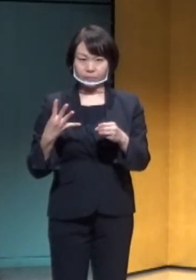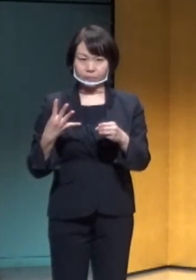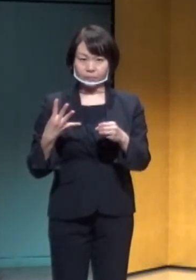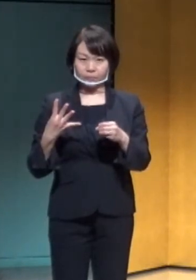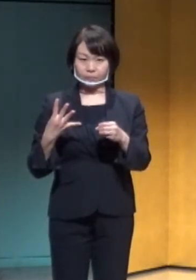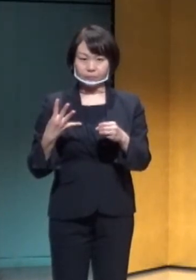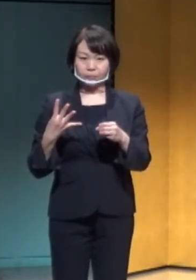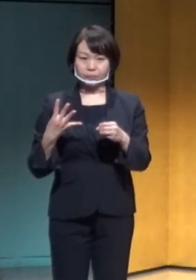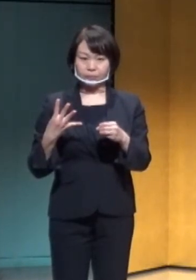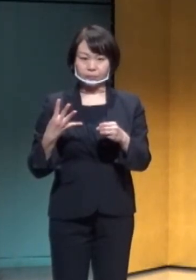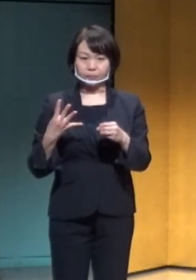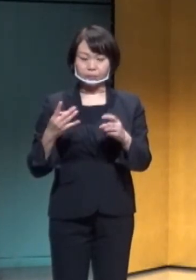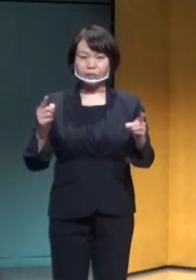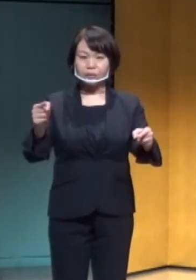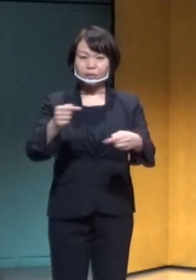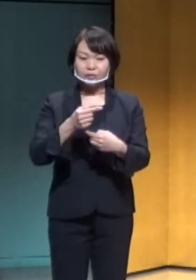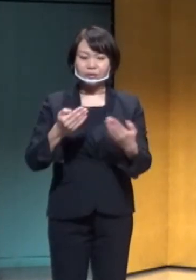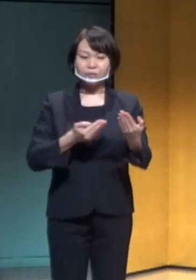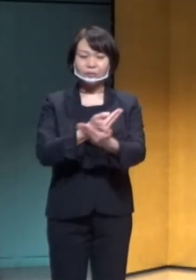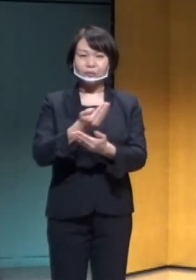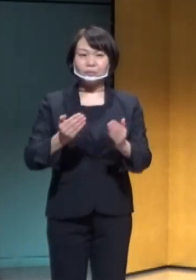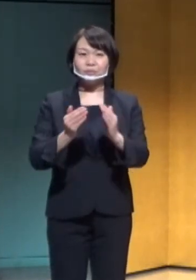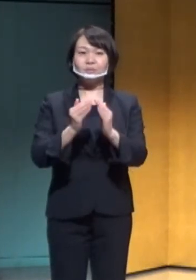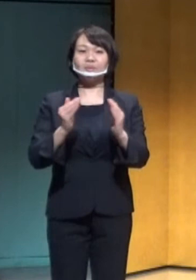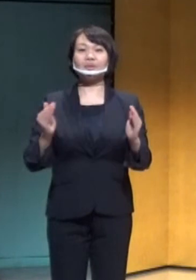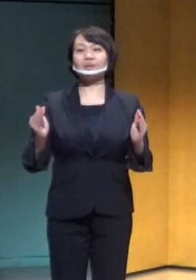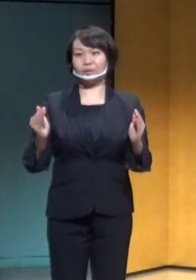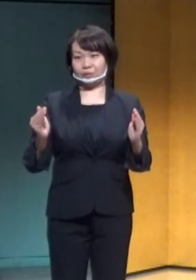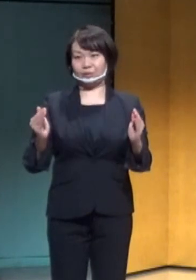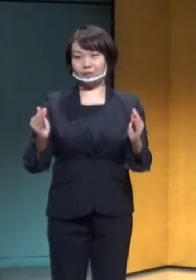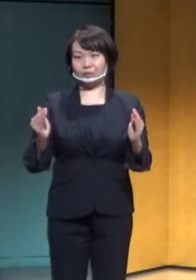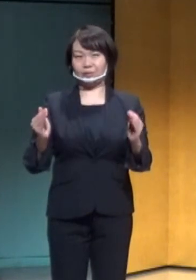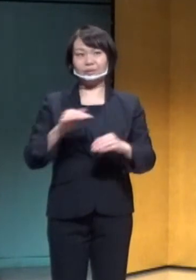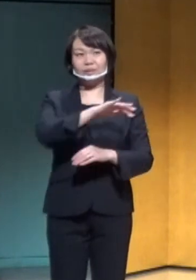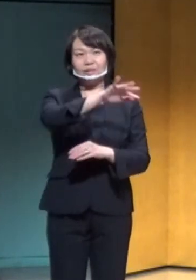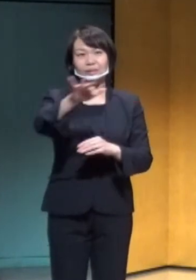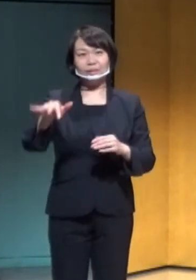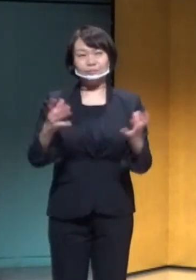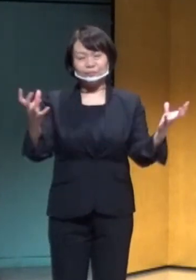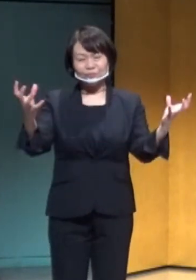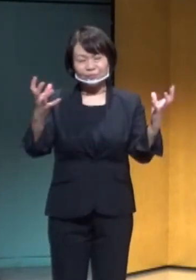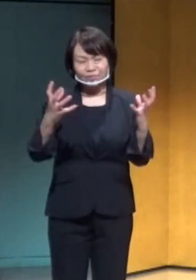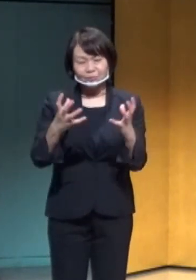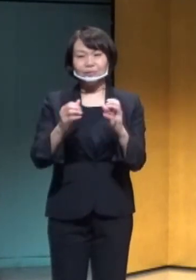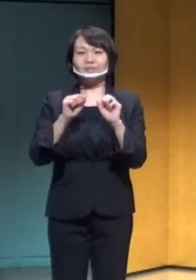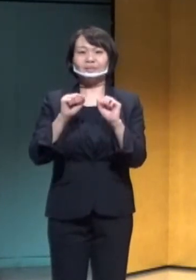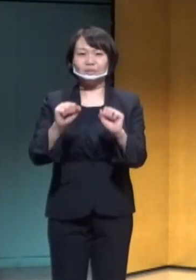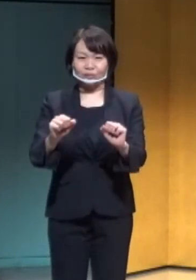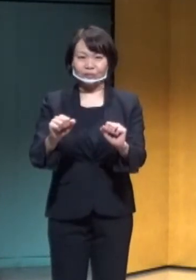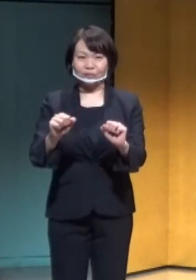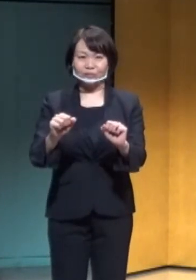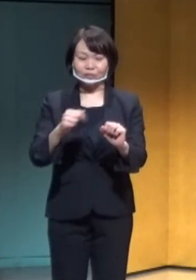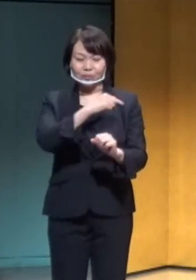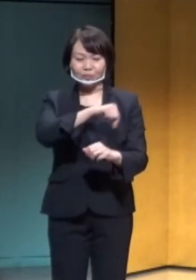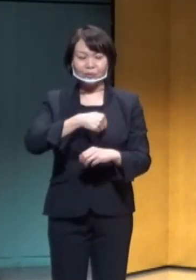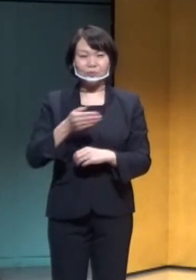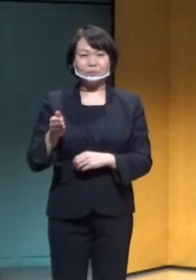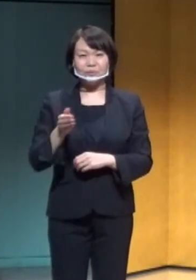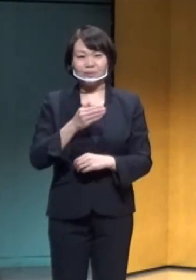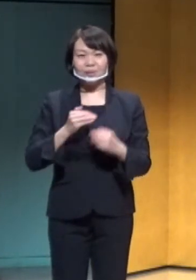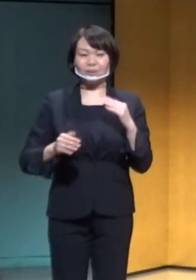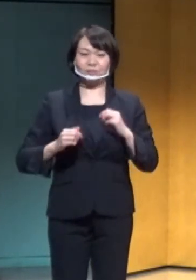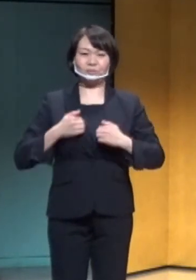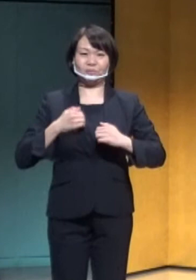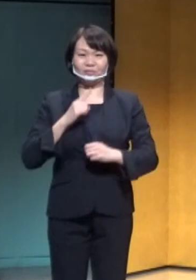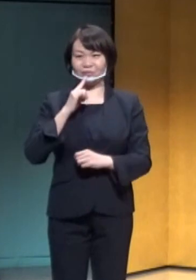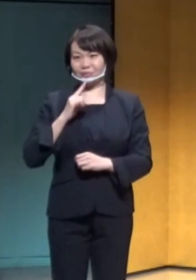富士見市新年菓子交換会が、このように盛大にできますことを心からお喜びをさせていただくととも